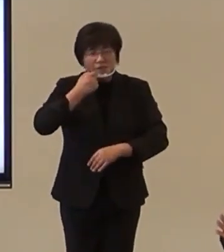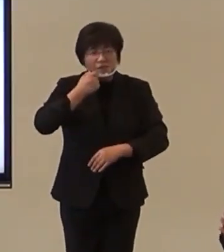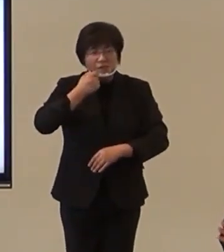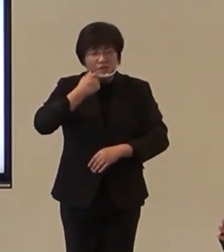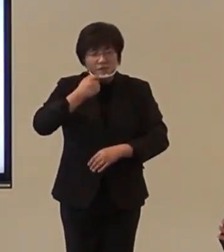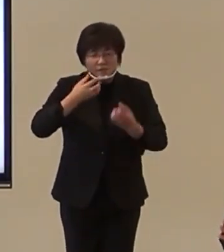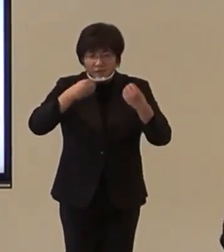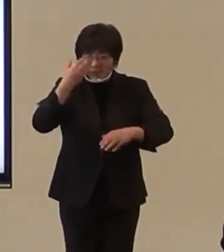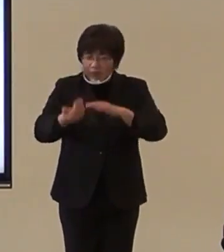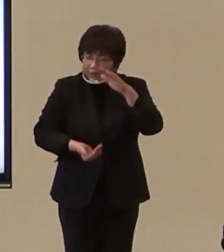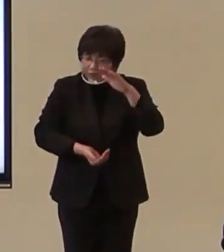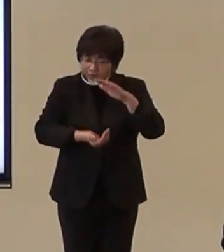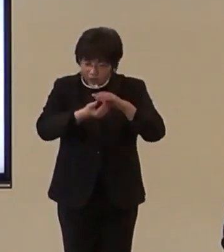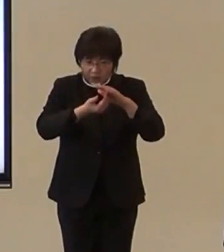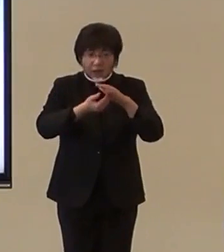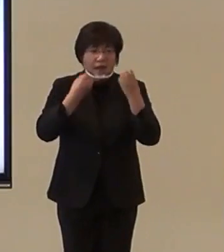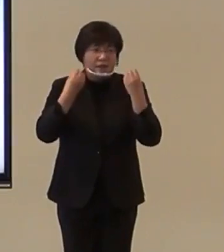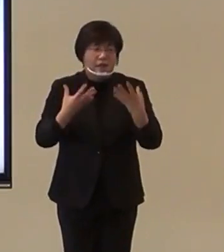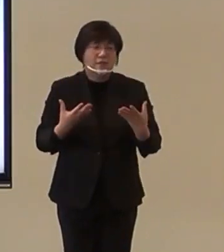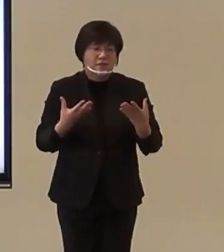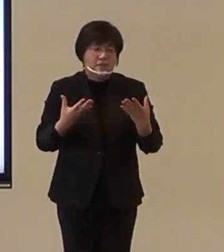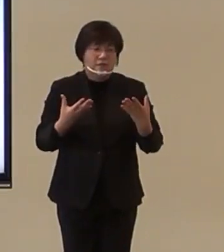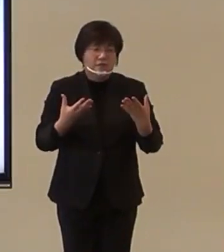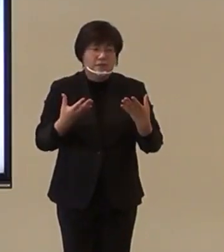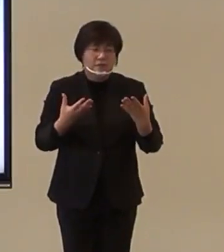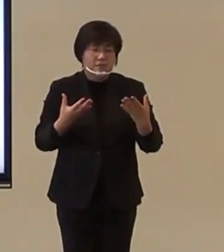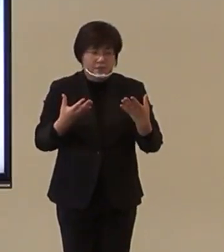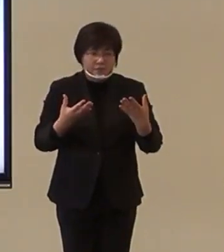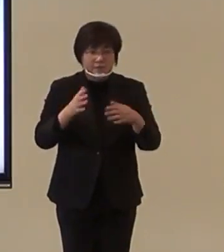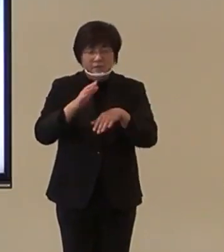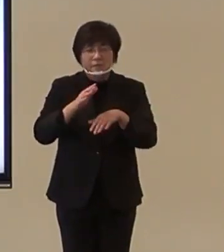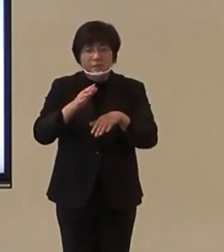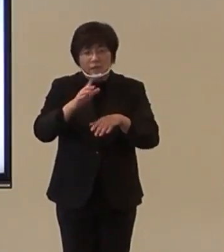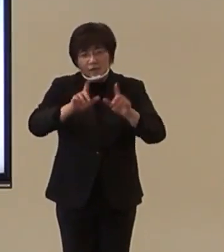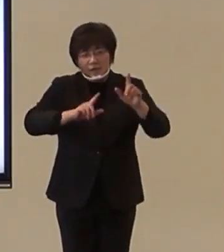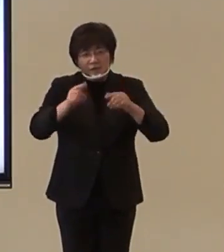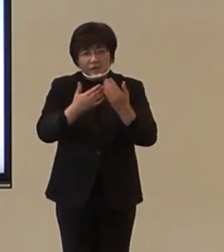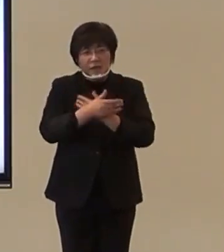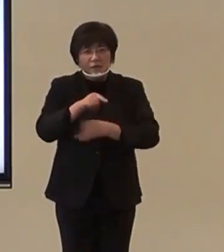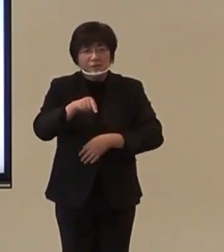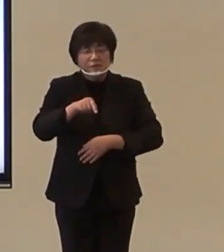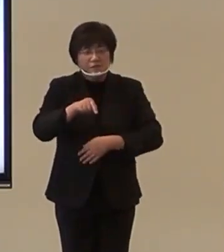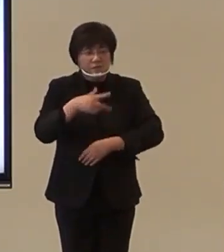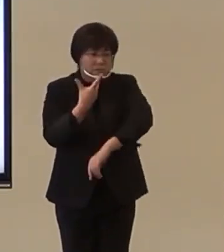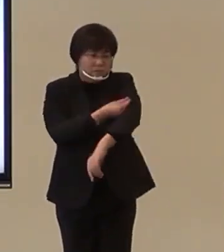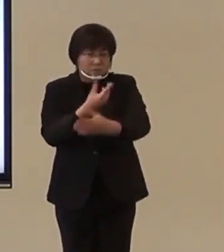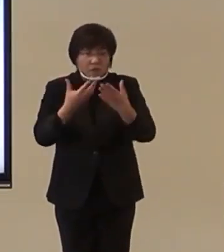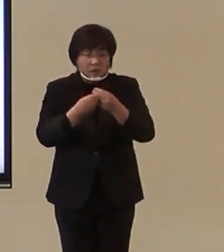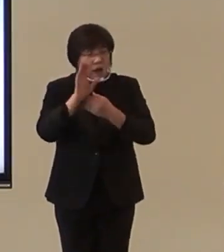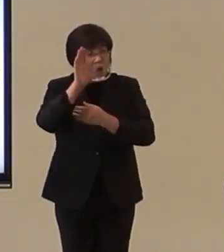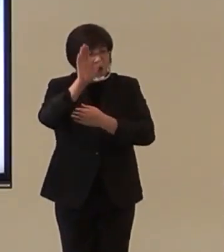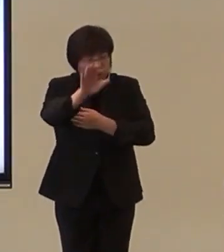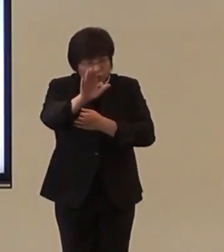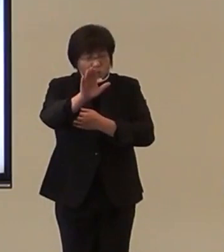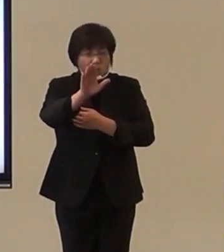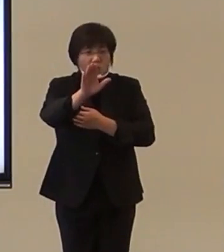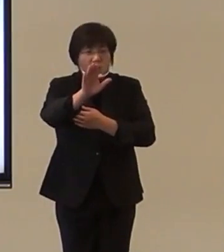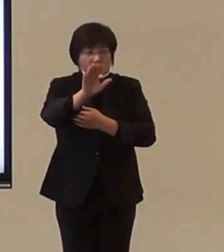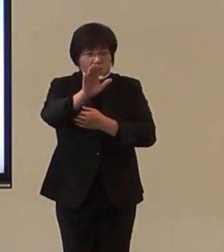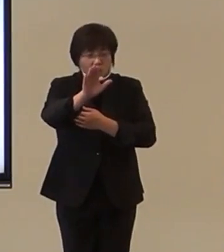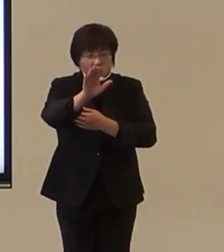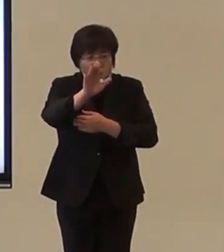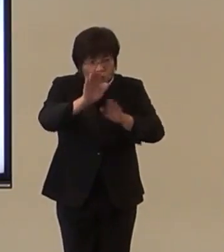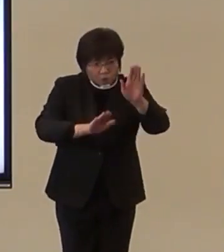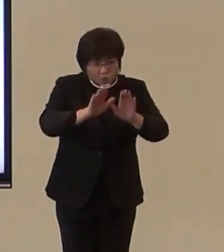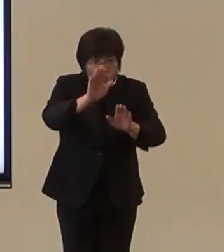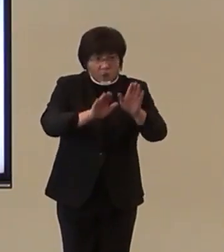端のものであるという認識、そしてこれは打っただけじゃなくて、打った後ですね、いろんな副作用の管理しなきゃいけないし、その方のやっぱり